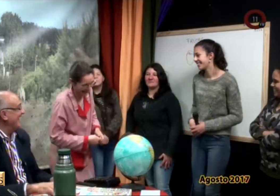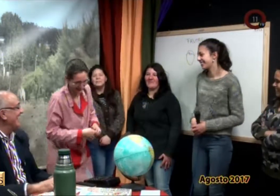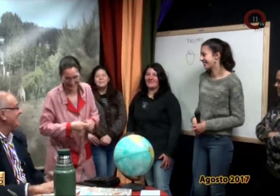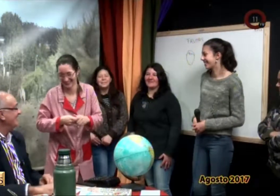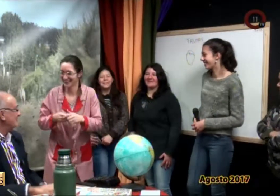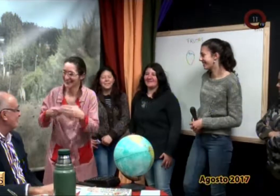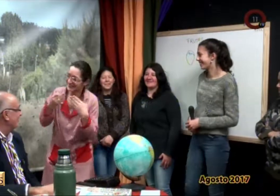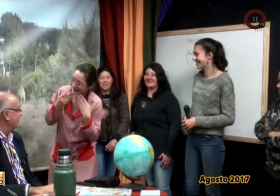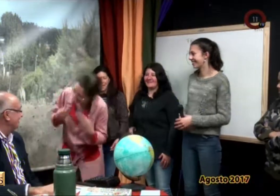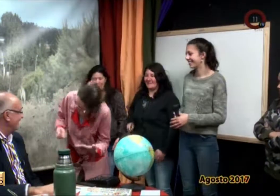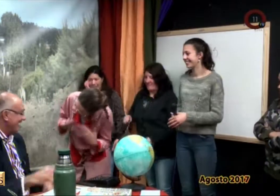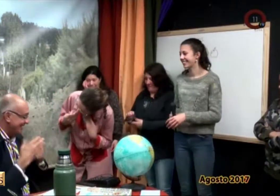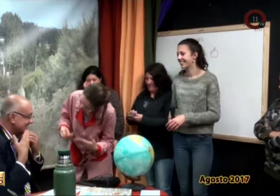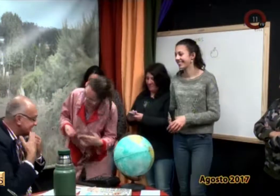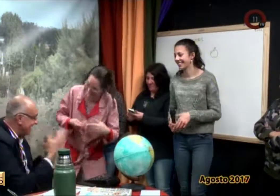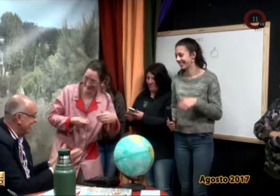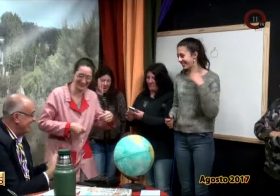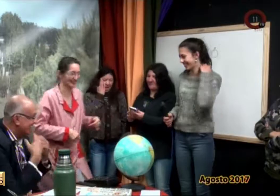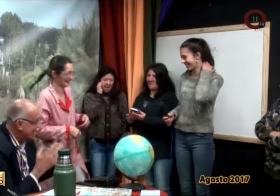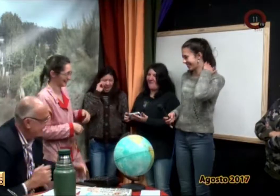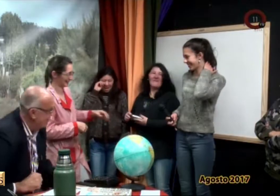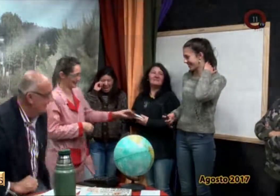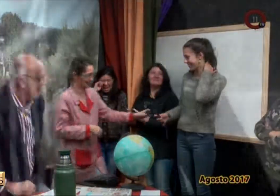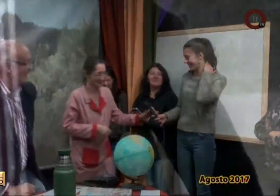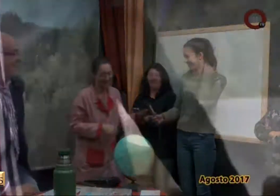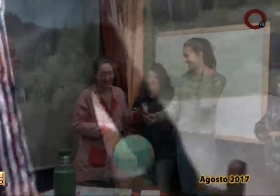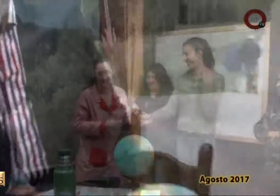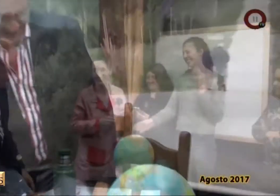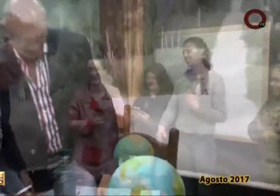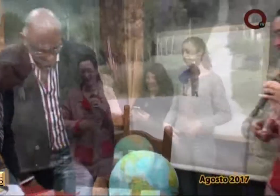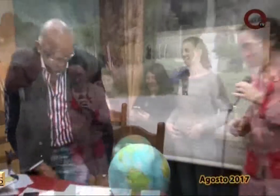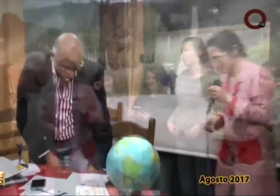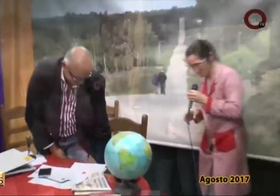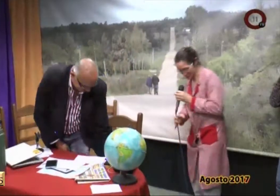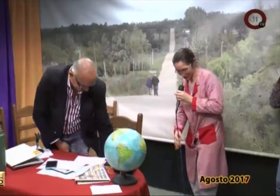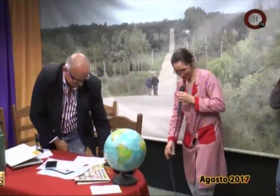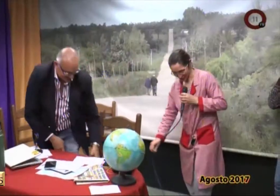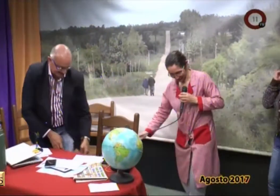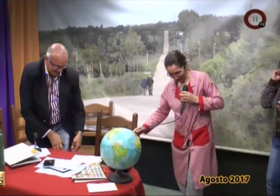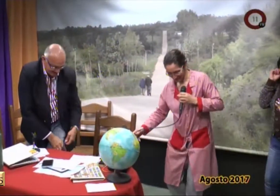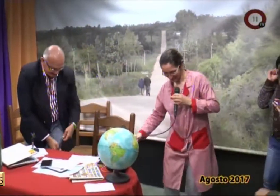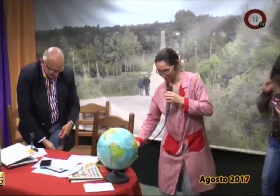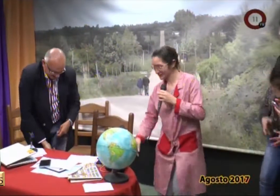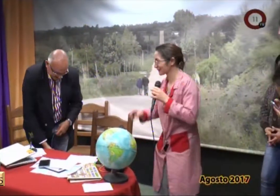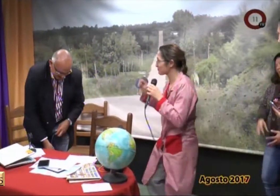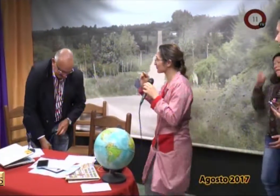Me despiendo Gracias Gracias Muy bien Muy bien Yorca ¿Viste que de a poquito?